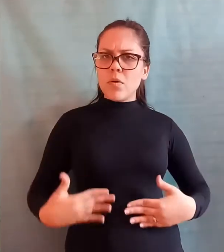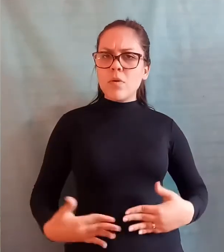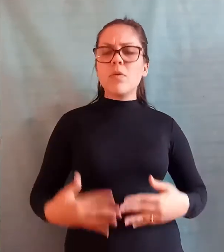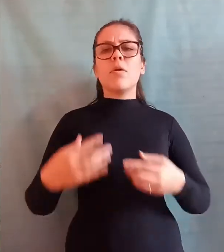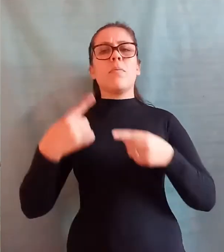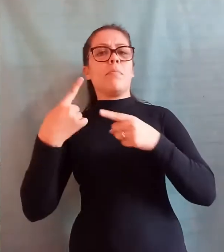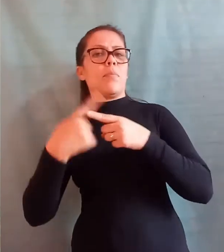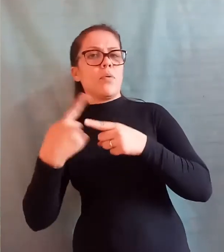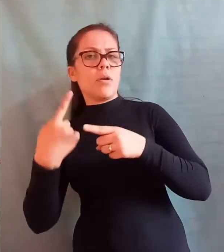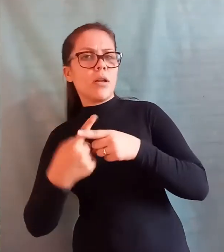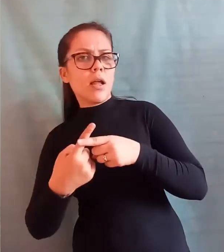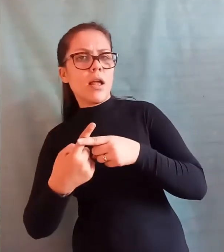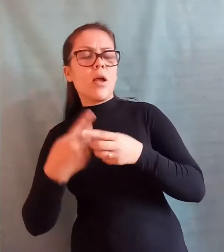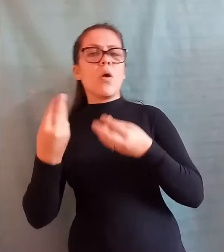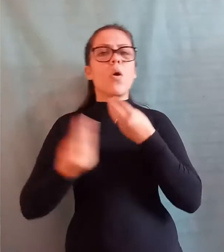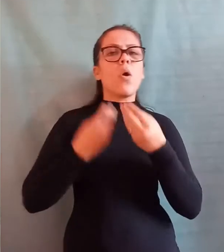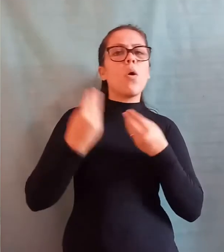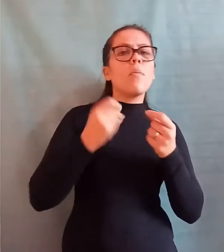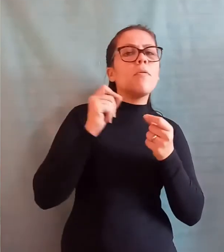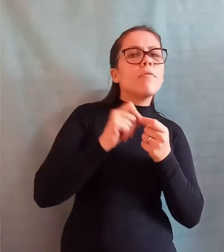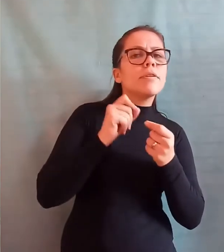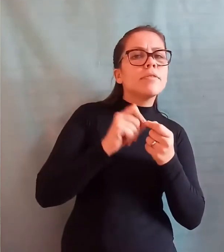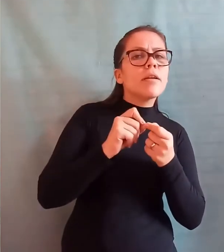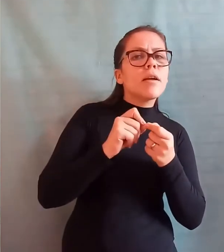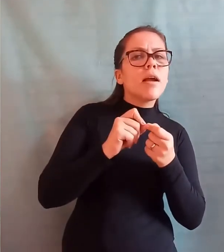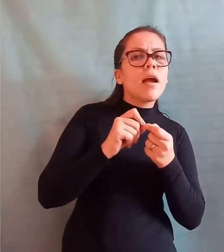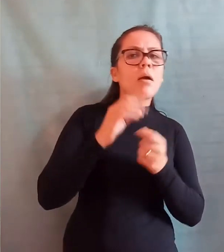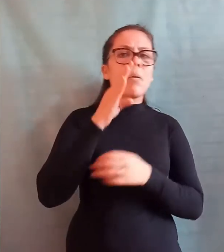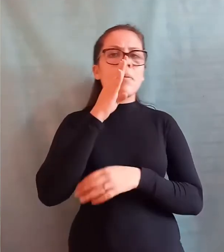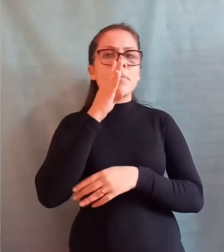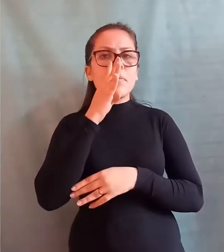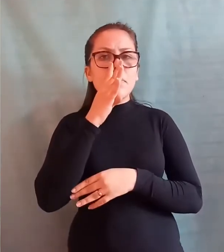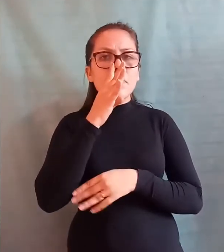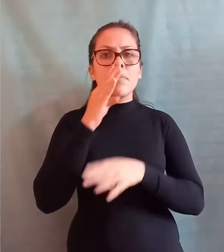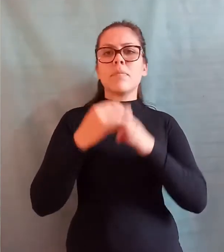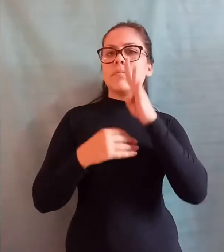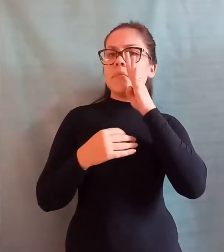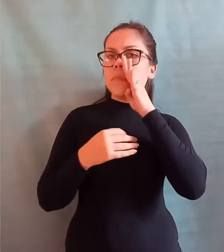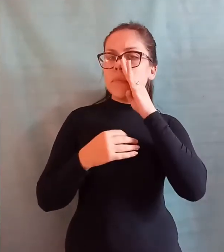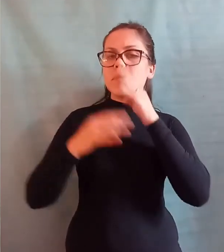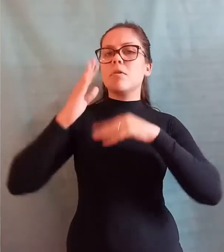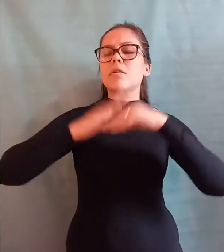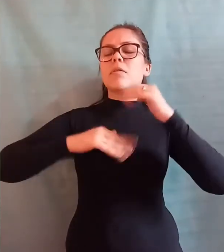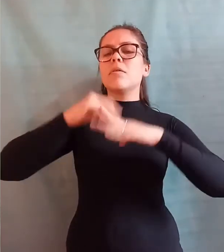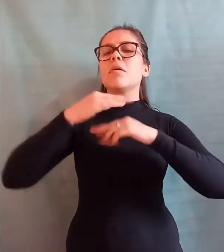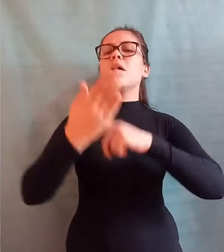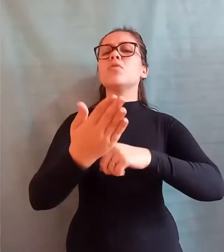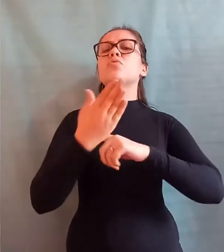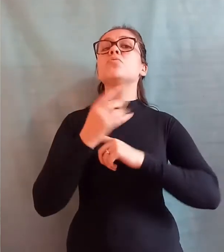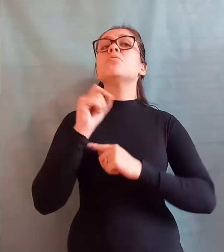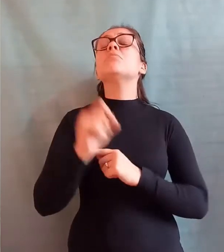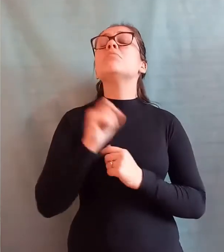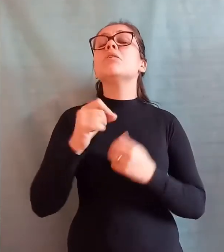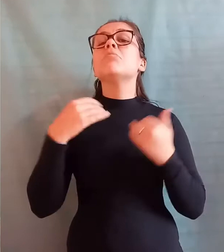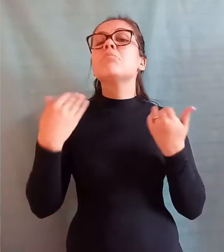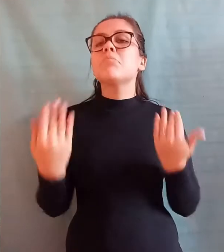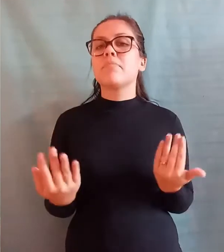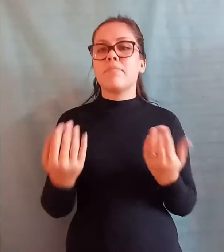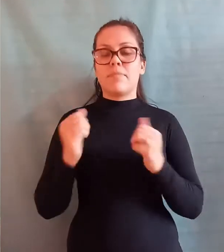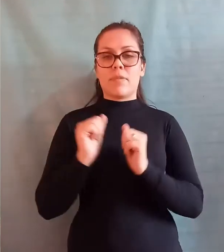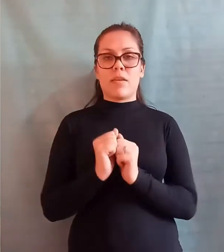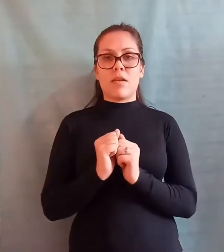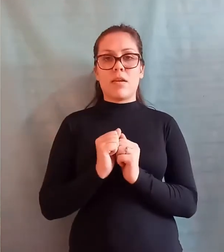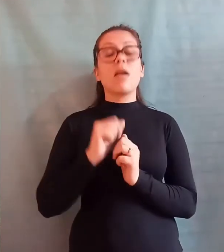quais? Para que que serve, Michele, fazer a técnica das narinas alternadas? Essa respiração vai me ajudar no quê? Bem,